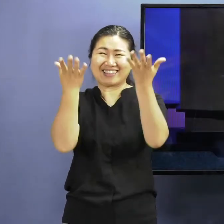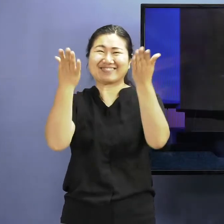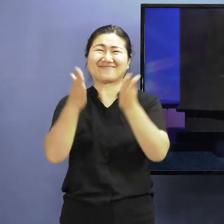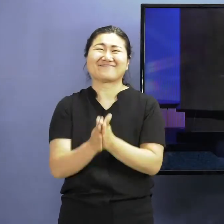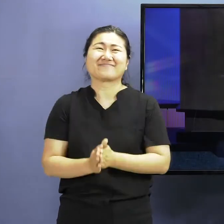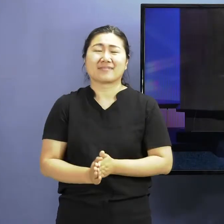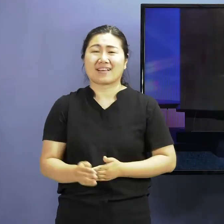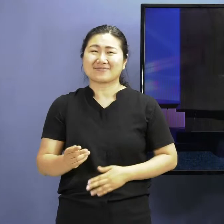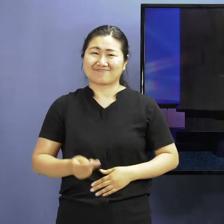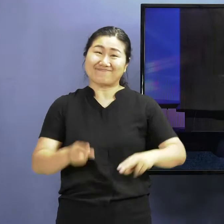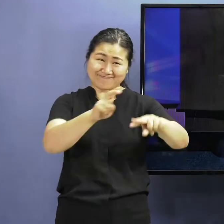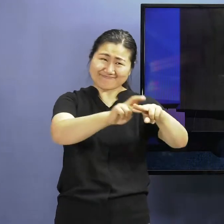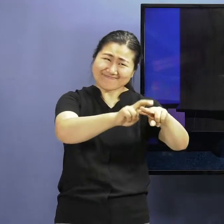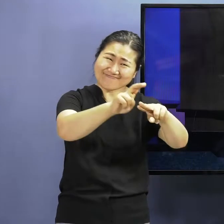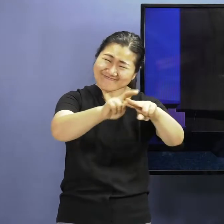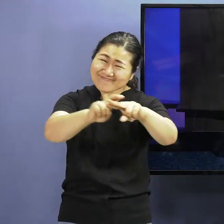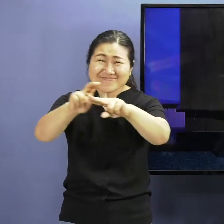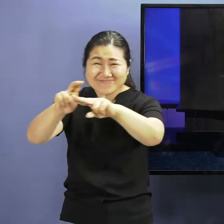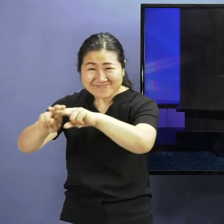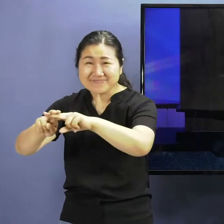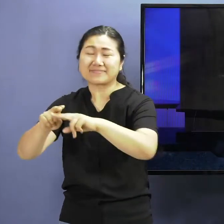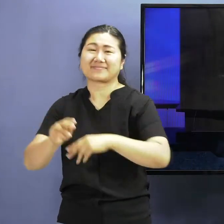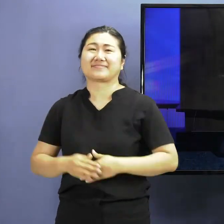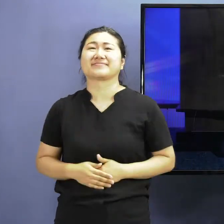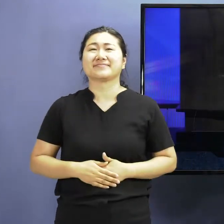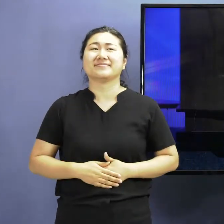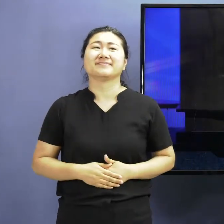우리 이제 그 자리에 앉으시면서요,